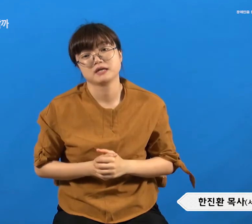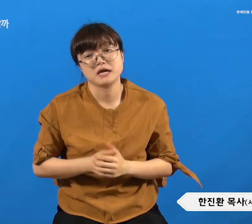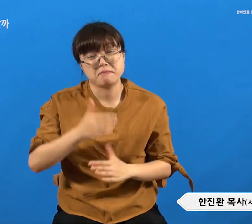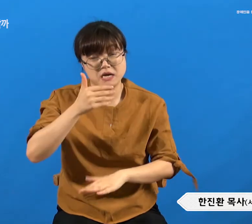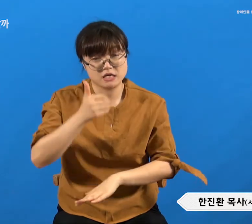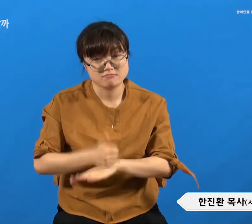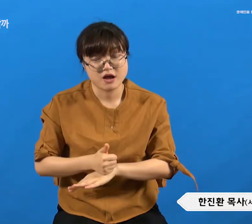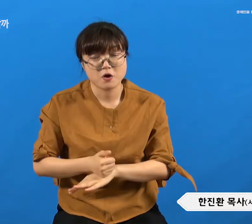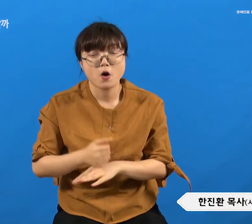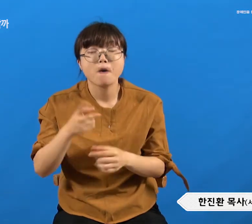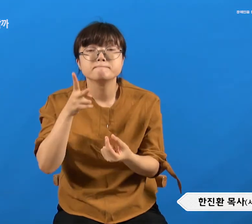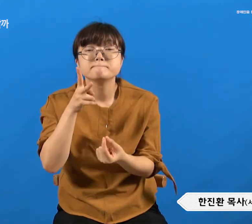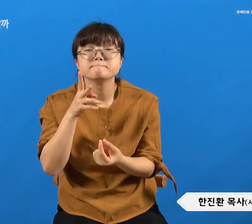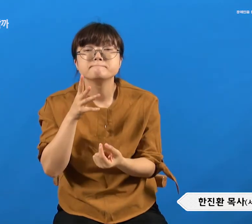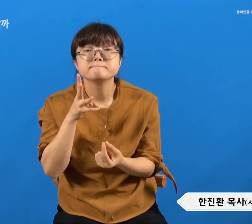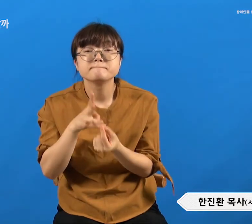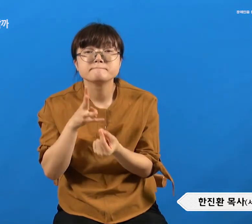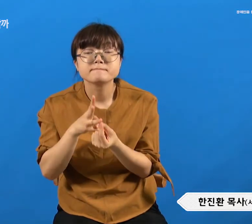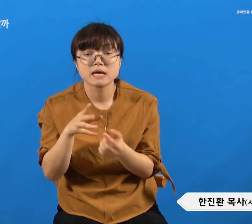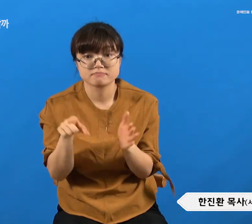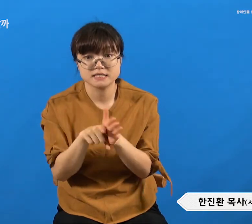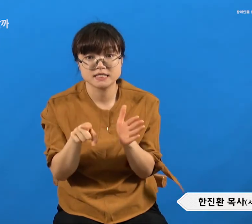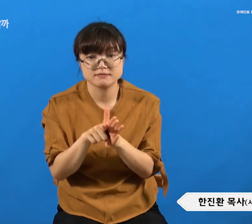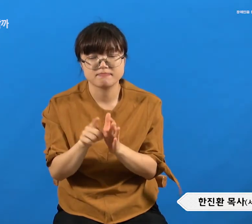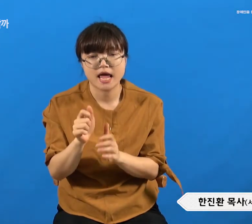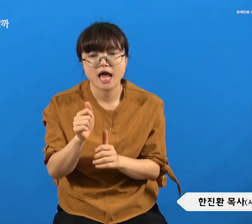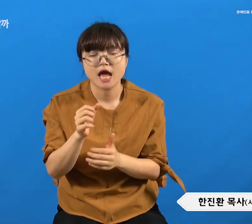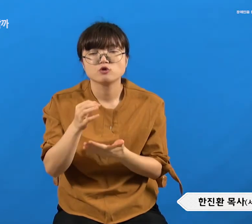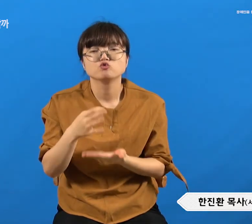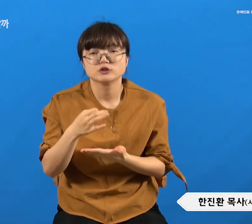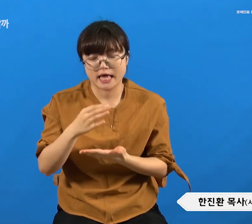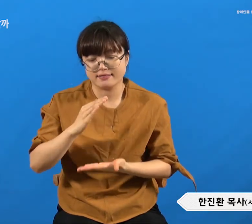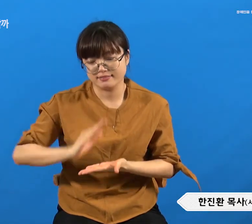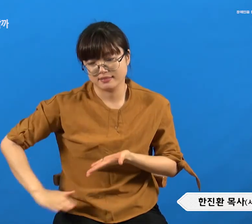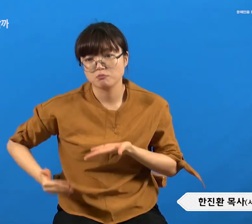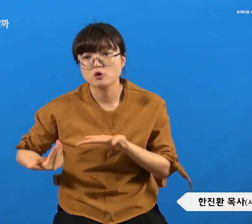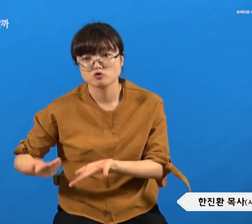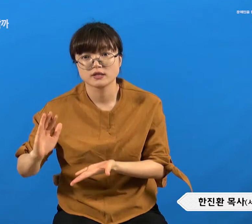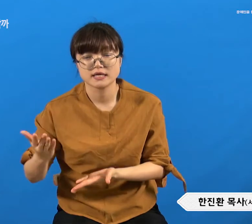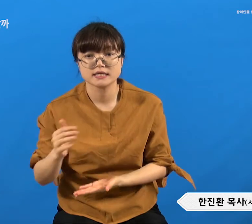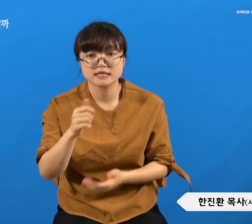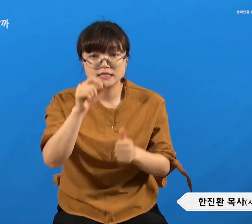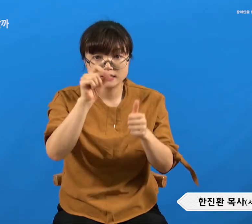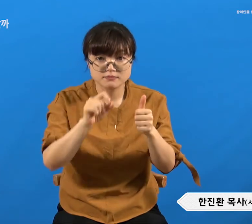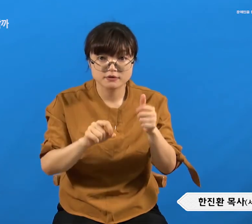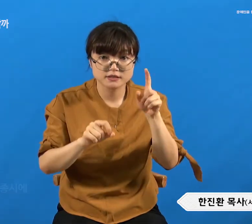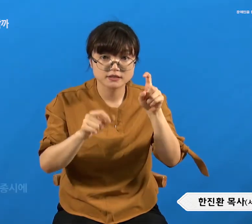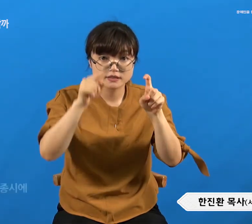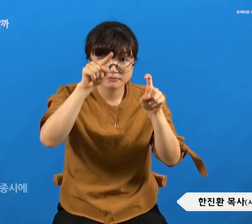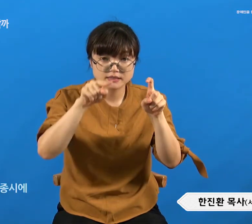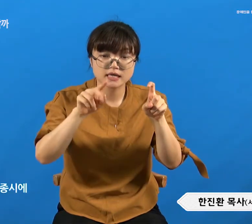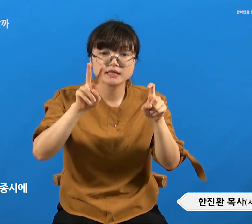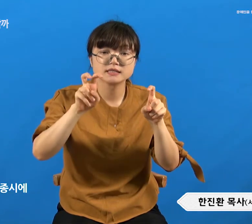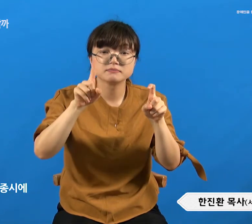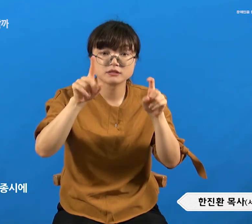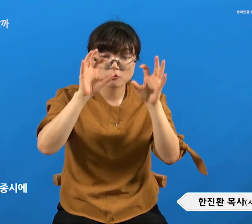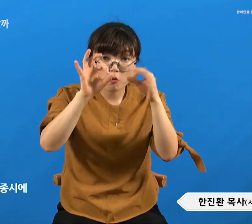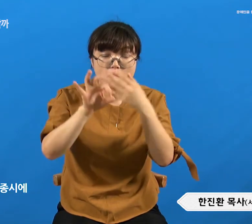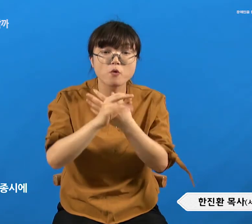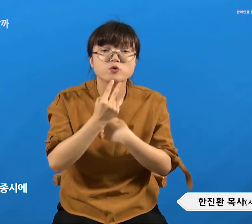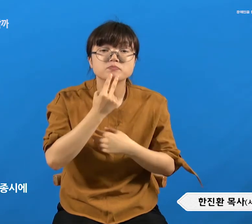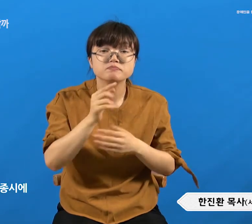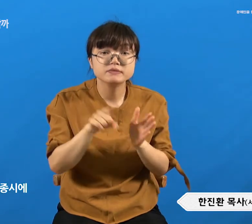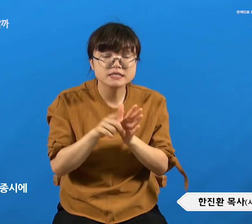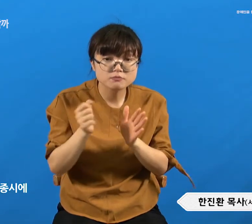마지막으로는 믿음의 유산을 잘 남길 수 있어야 합니다. 히브리서 11장 22절에 믿음으로